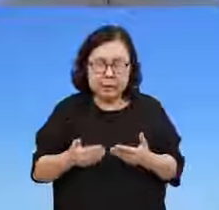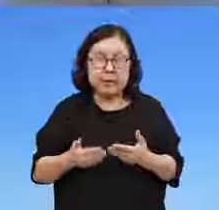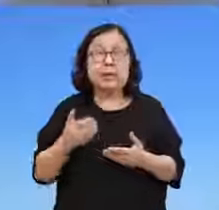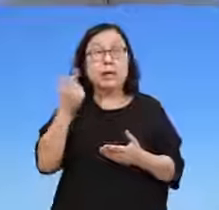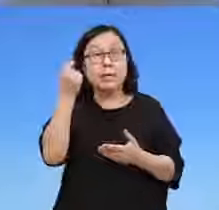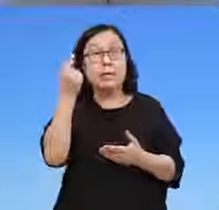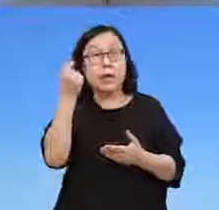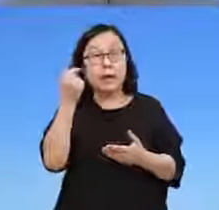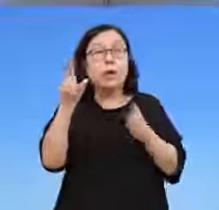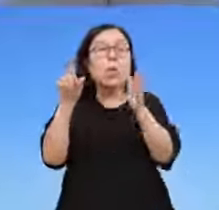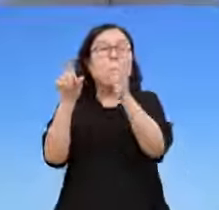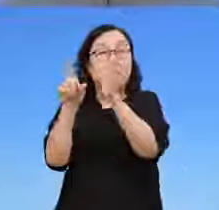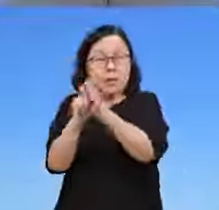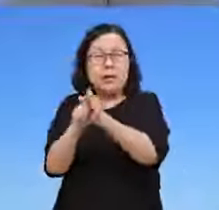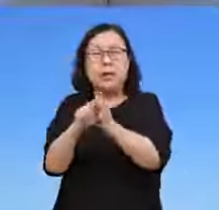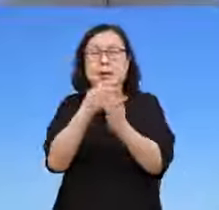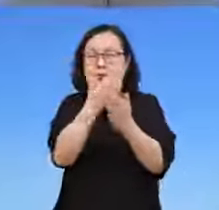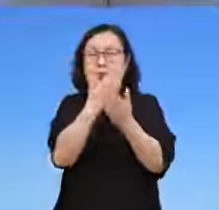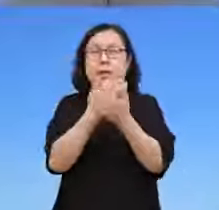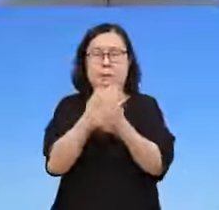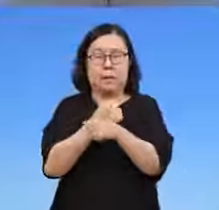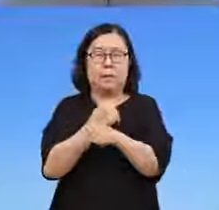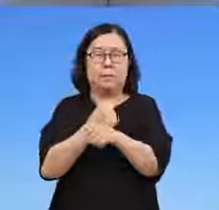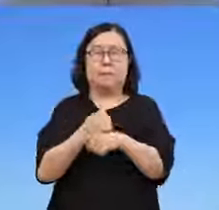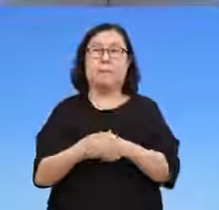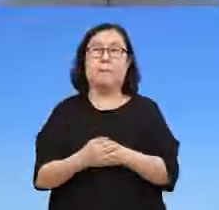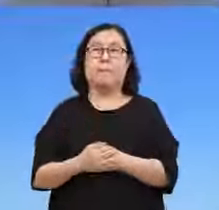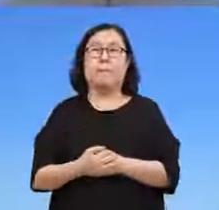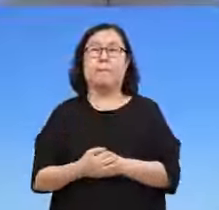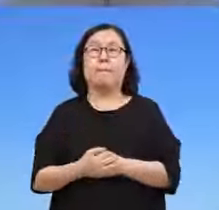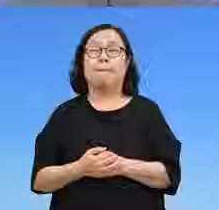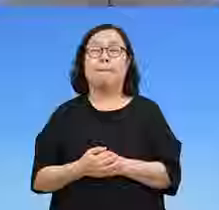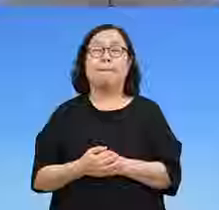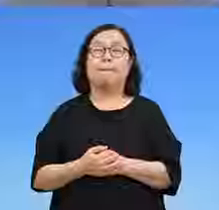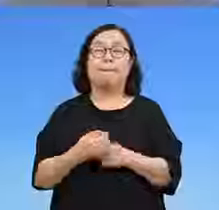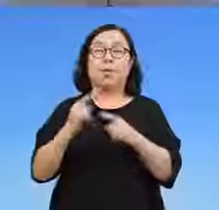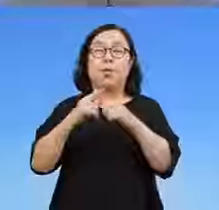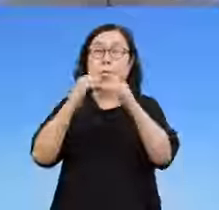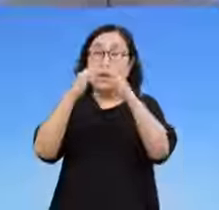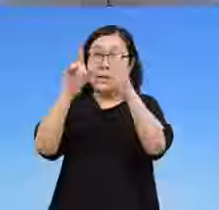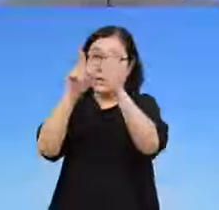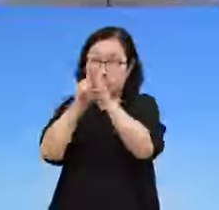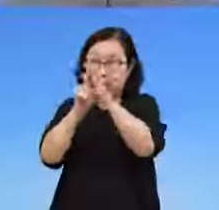교회는요 이유야를 막론하고 이 신뢰가 바탕이 돼야 돼요.